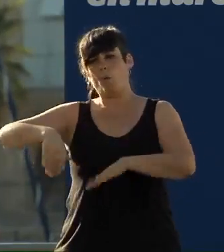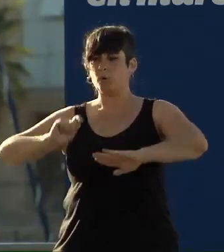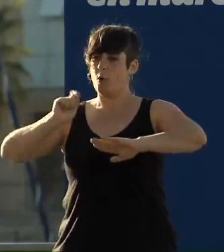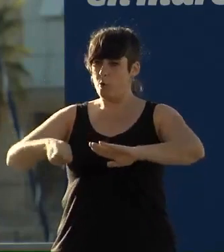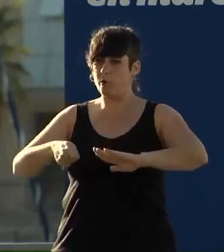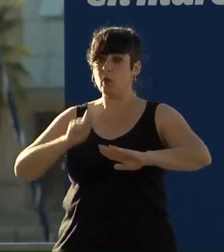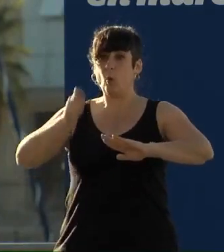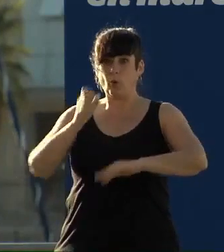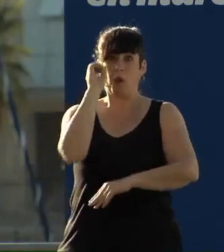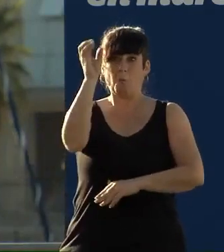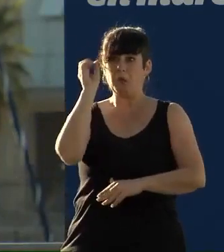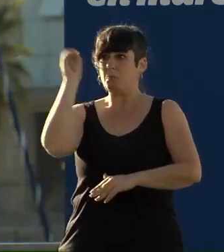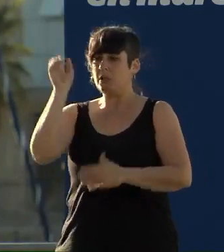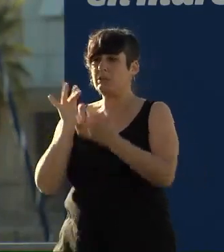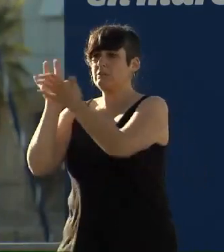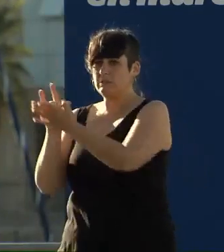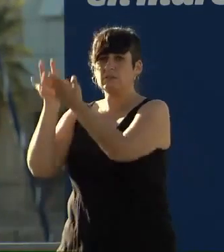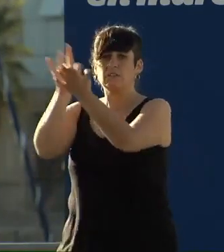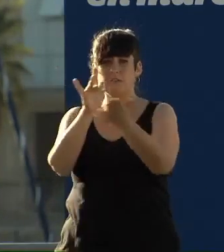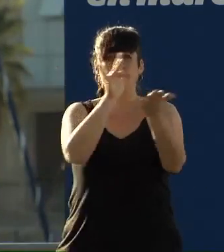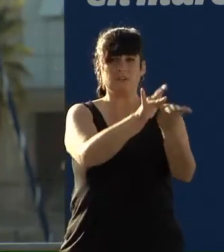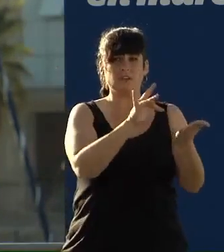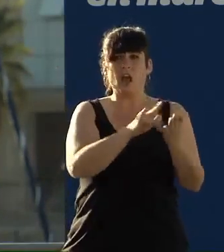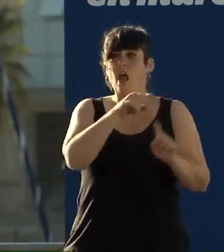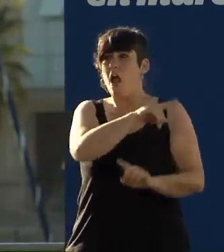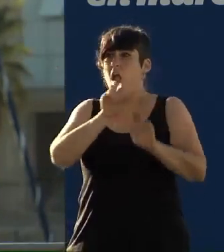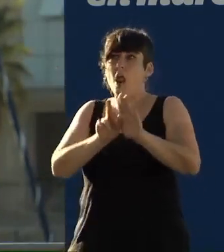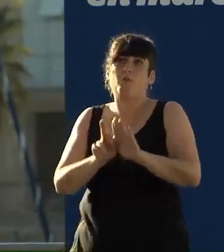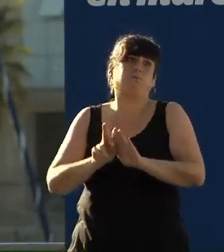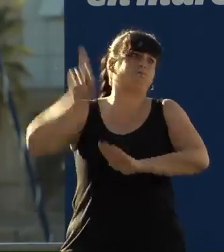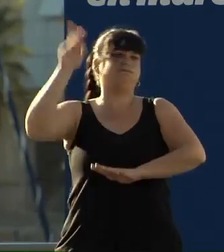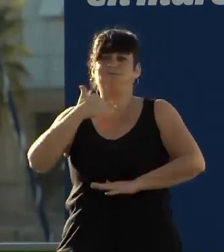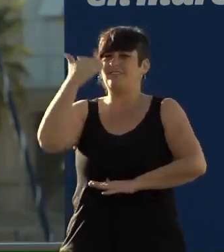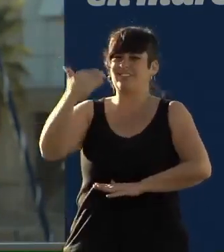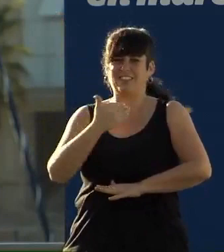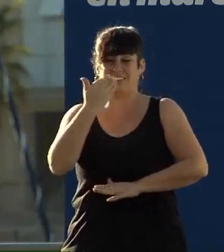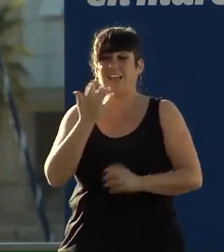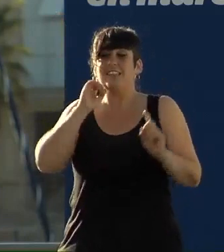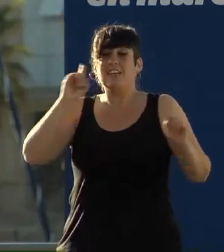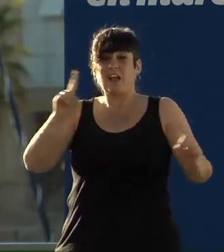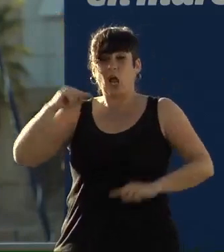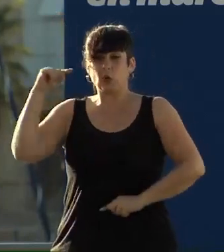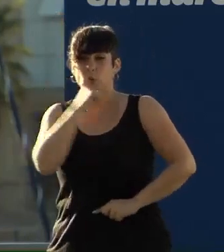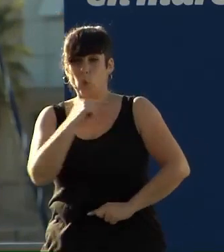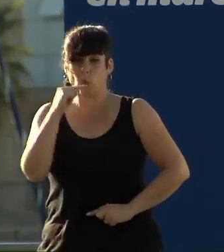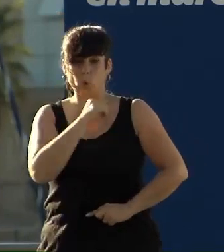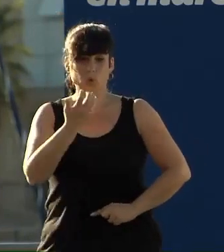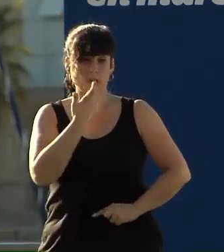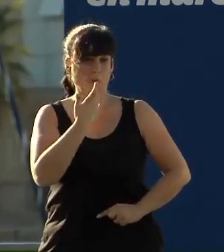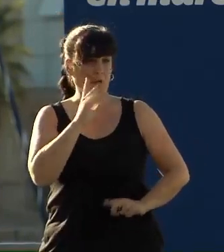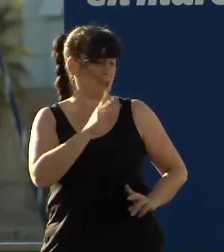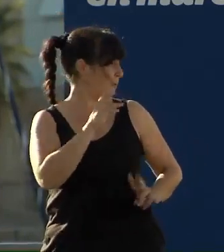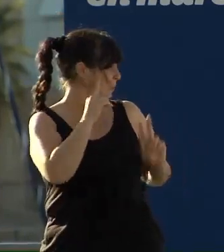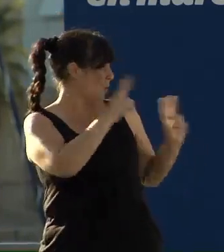mitin en mitin, non é que vai a Salancadas, é que vai en Sputnik tras Sputnik. Se os soviéticos tuveran recuperar a Luís Villares hai 60